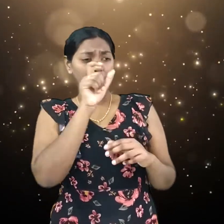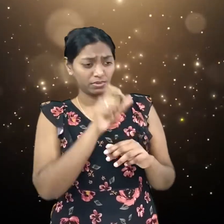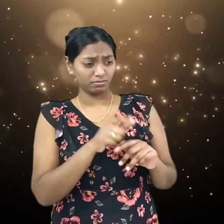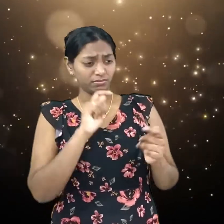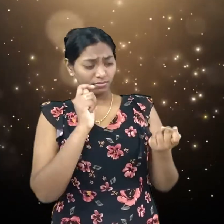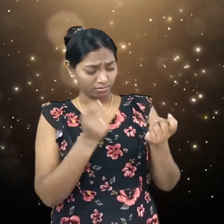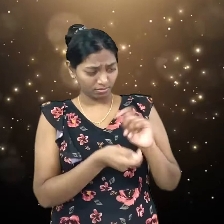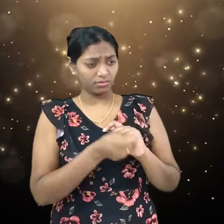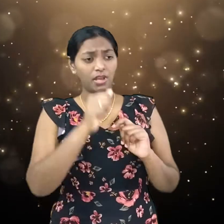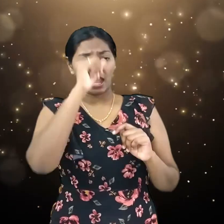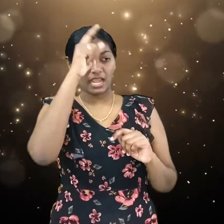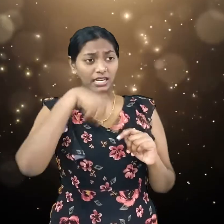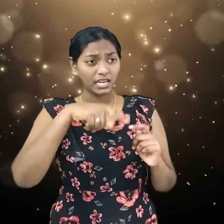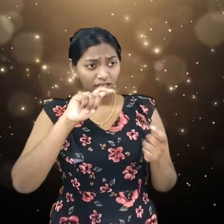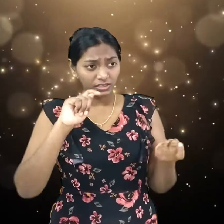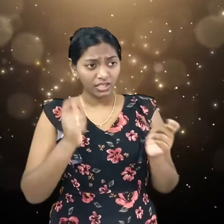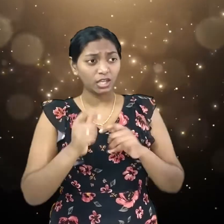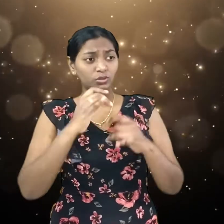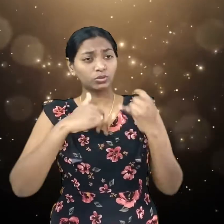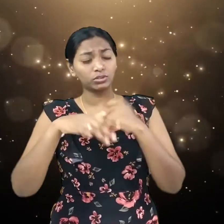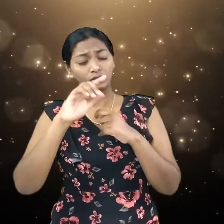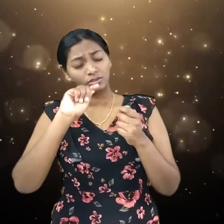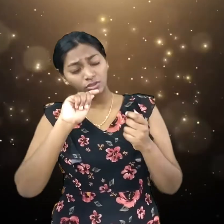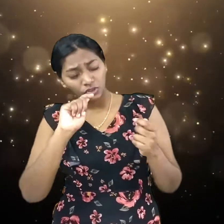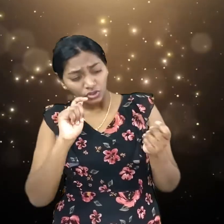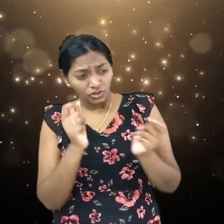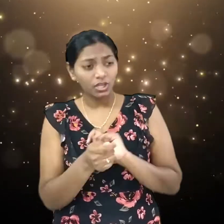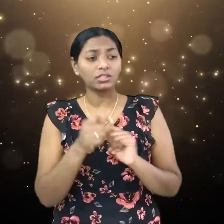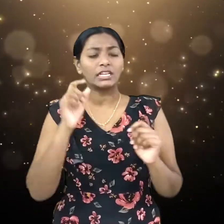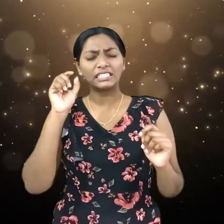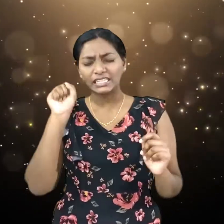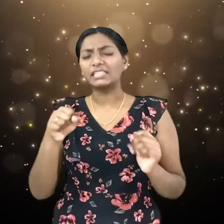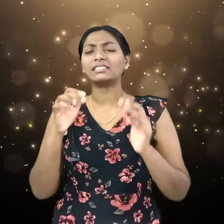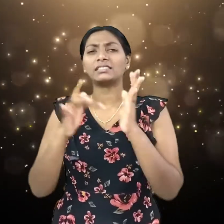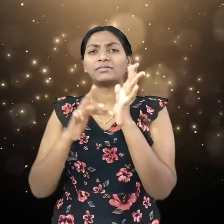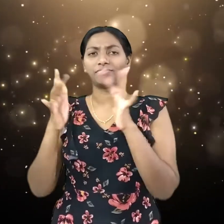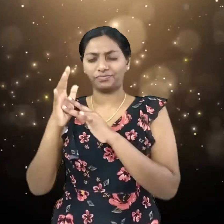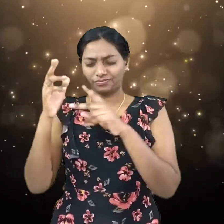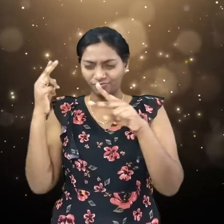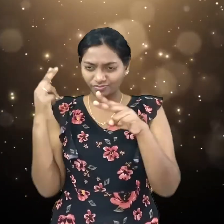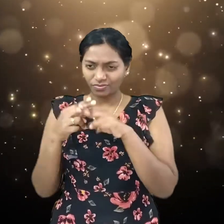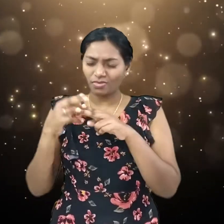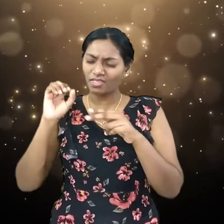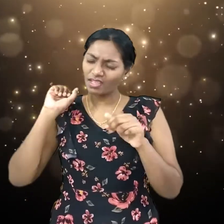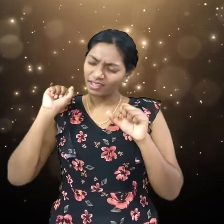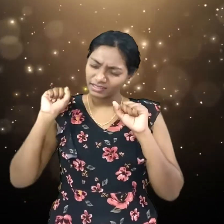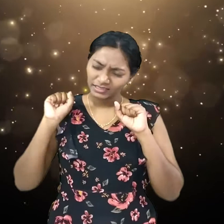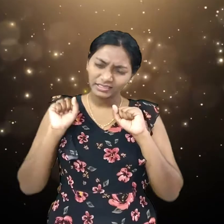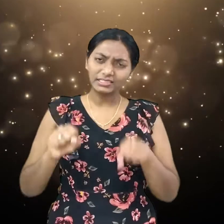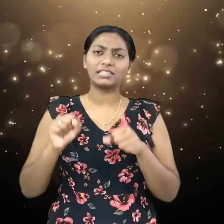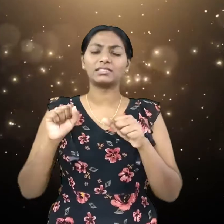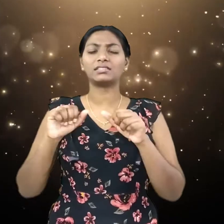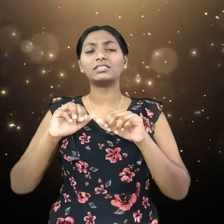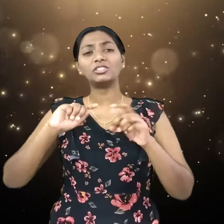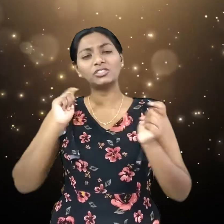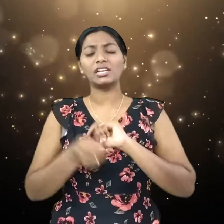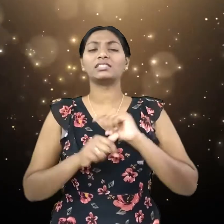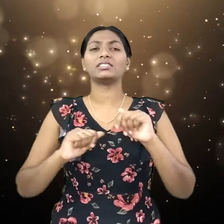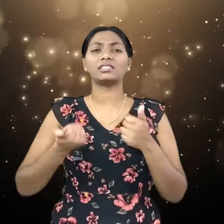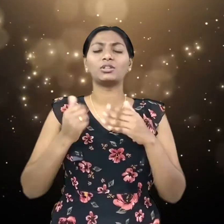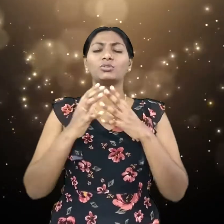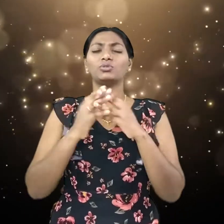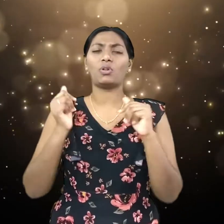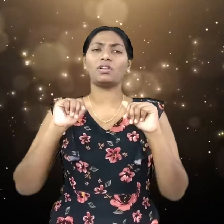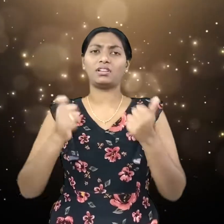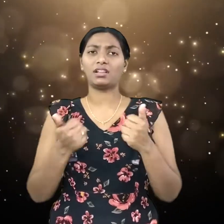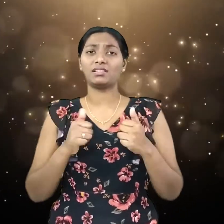हैं, वो होगा यीशु मसीह के नाम में। हाँ प्रभु, ये छलावा बंद हो रहा है, ये